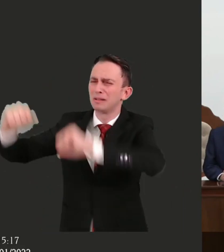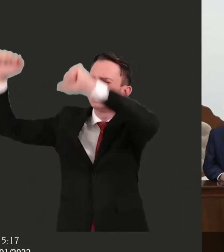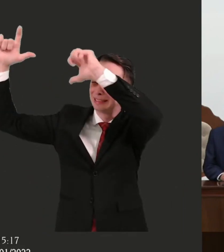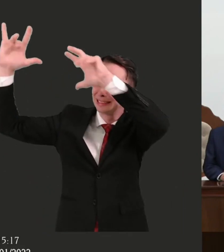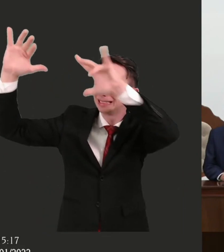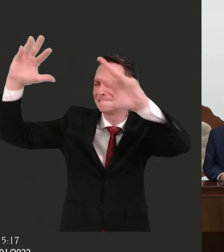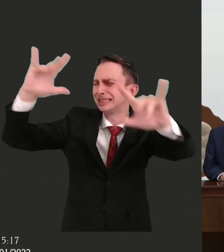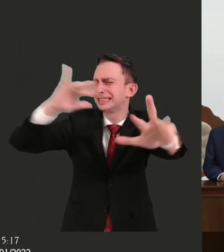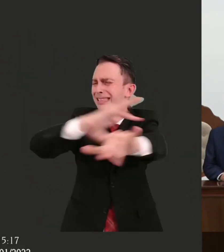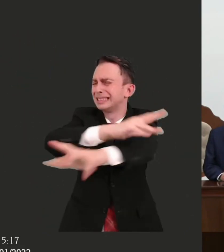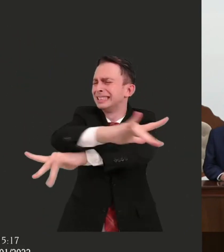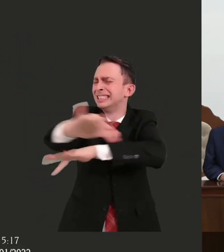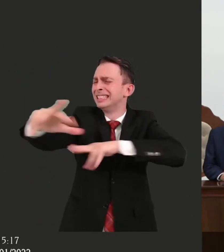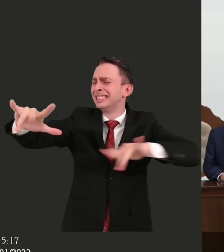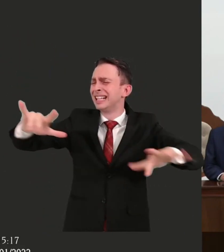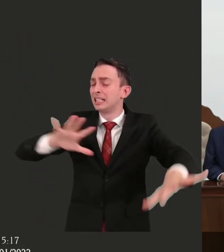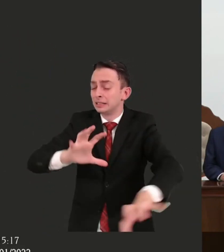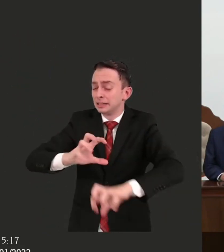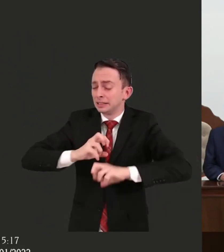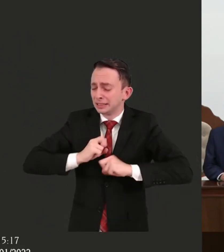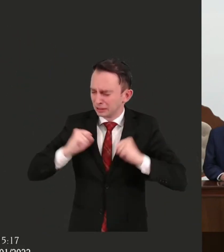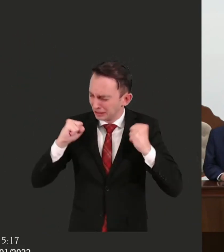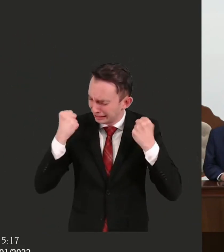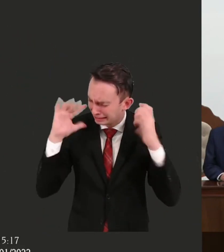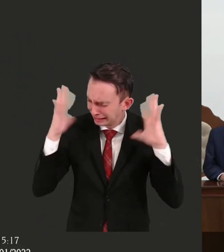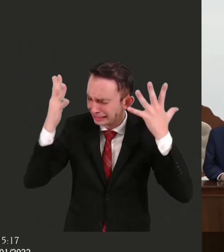ser revestidos e com a força do